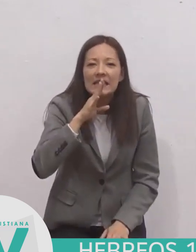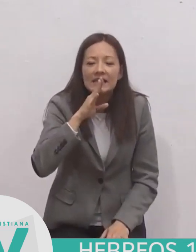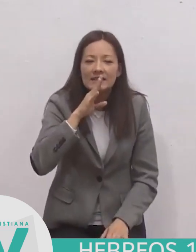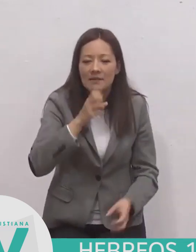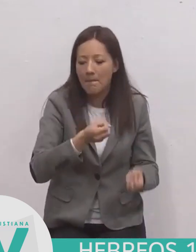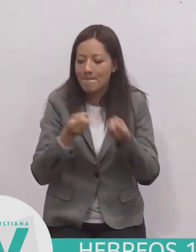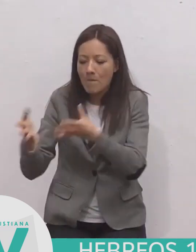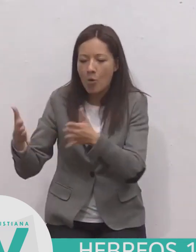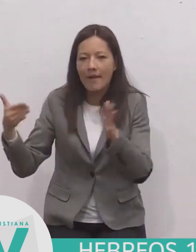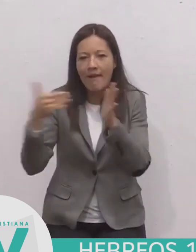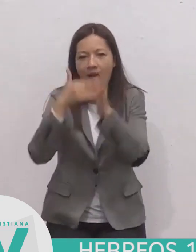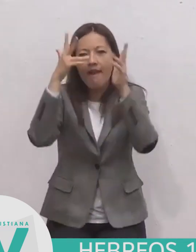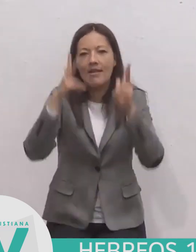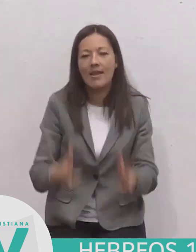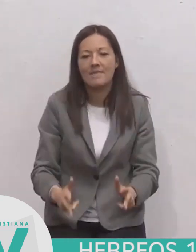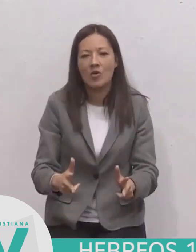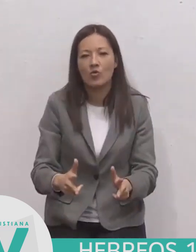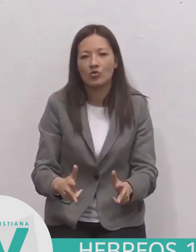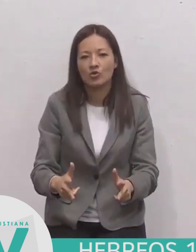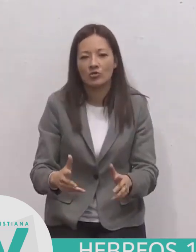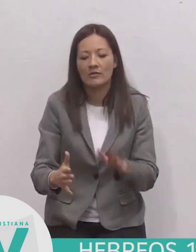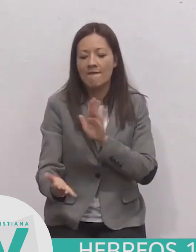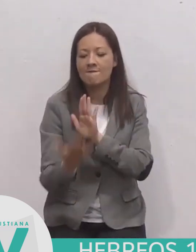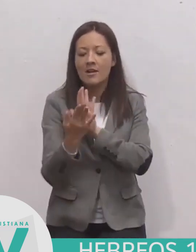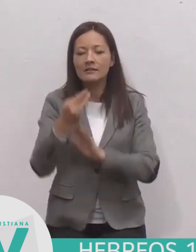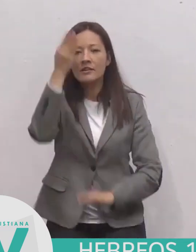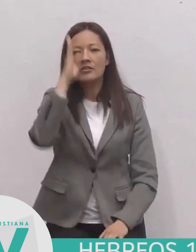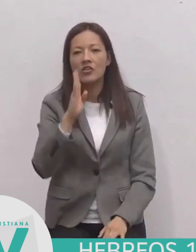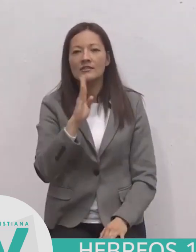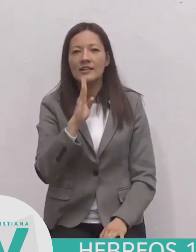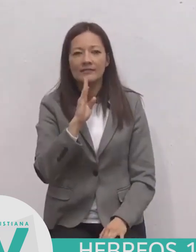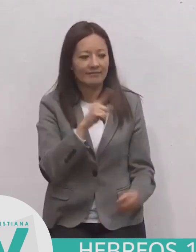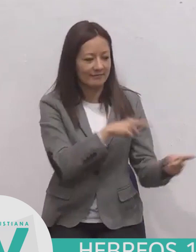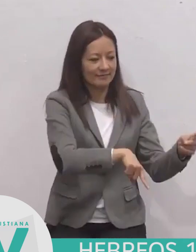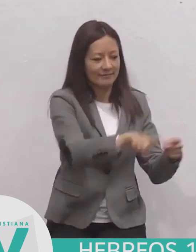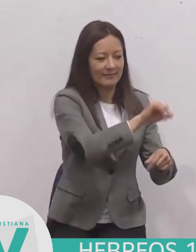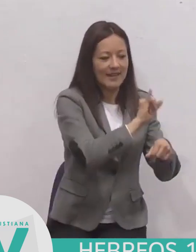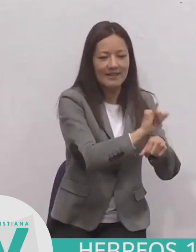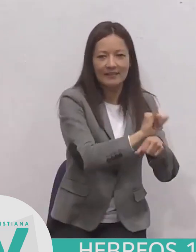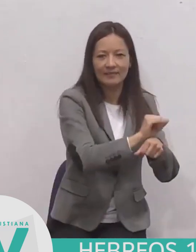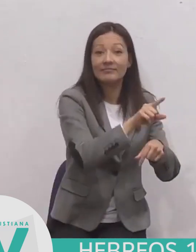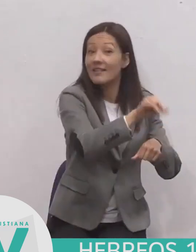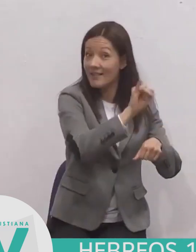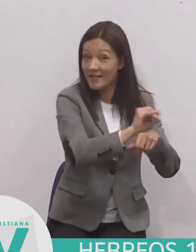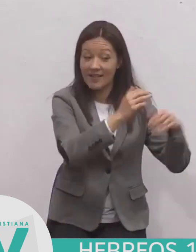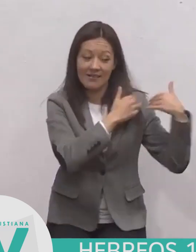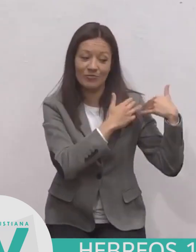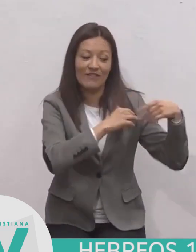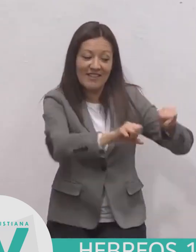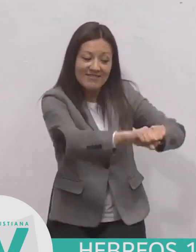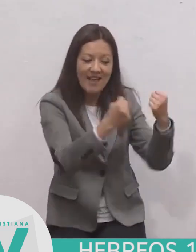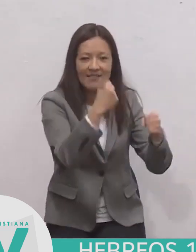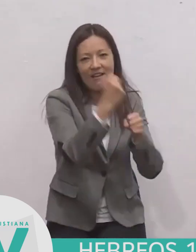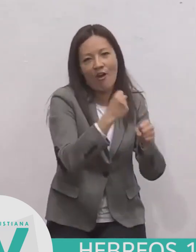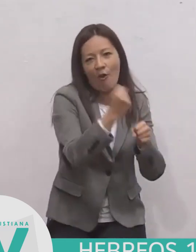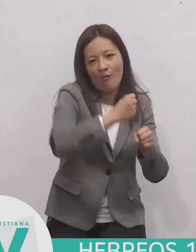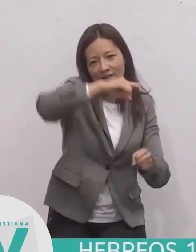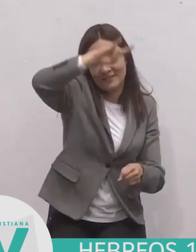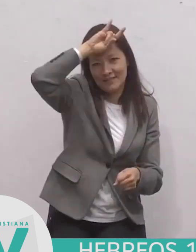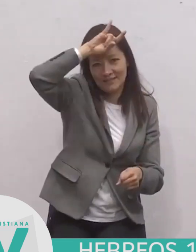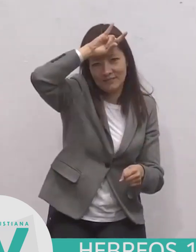por estrado de los pies del Señor? La iglesia deshaciendo las obras del diablo. Ya lo vamos a ver en Efesios